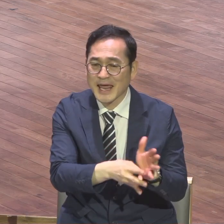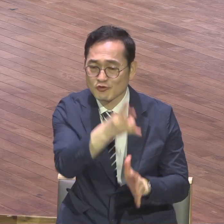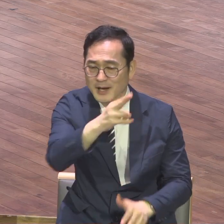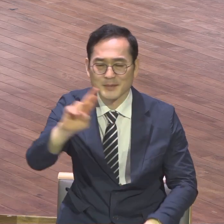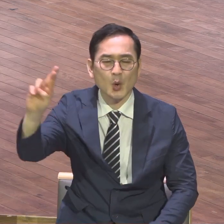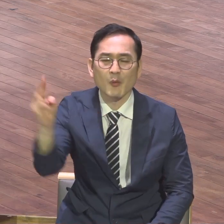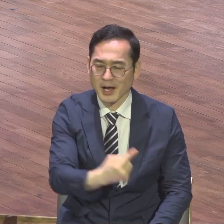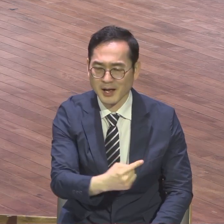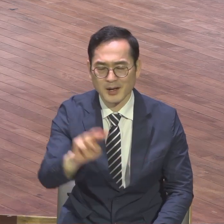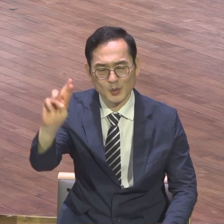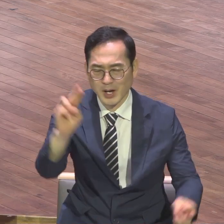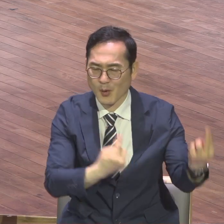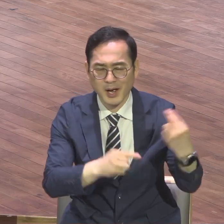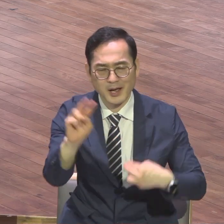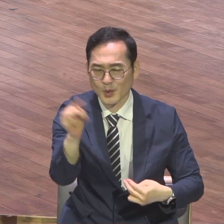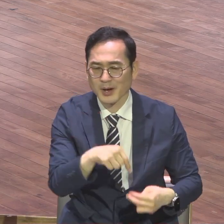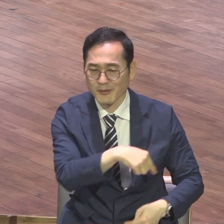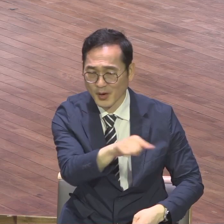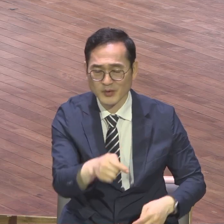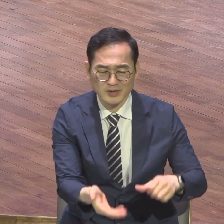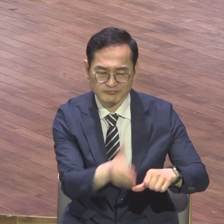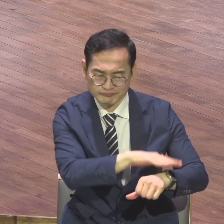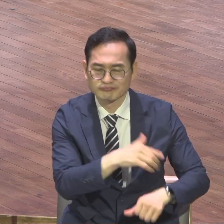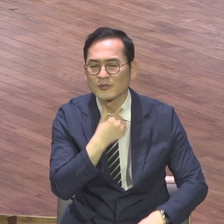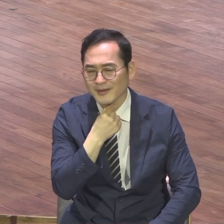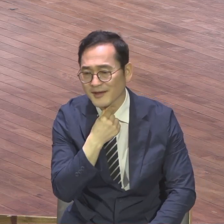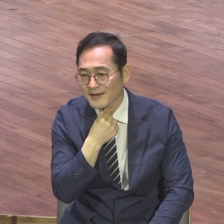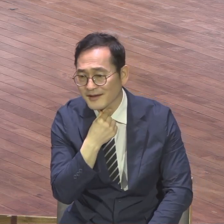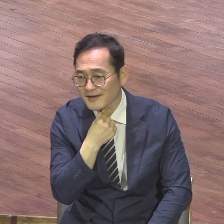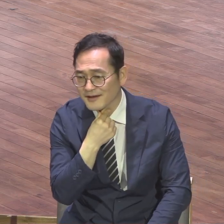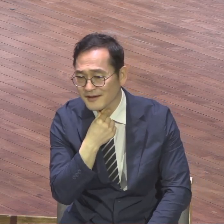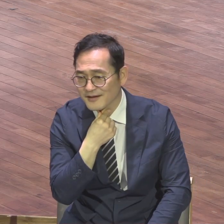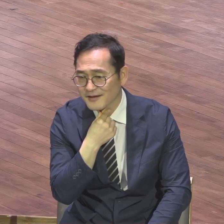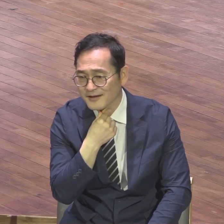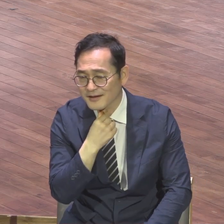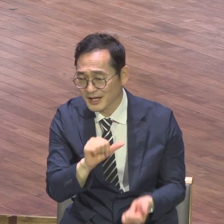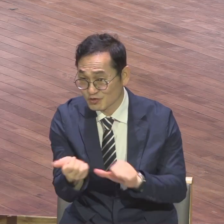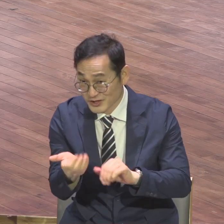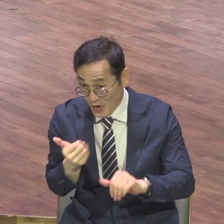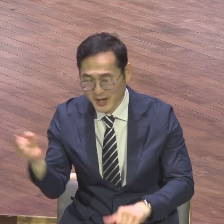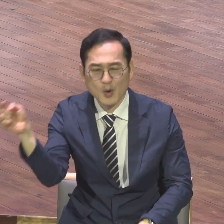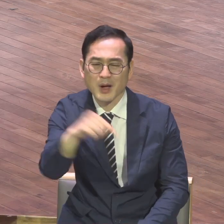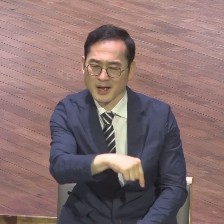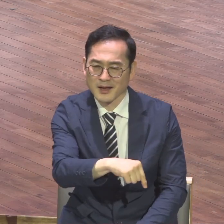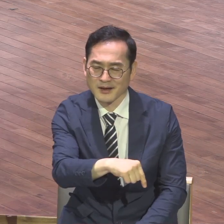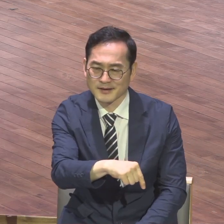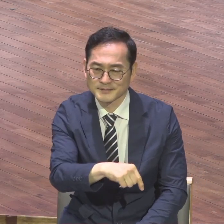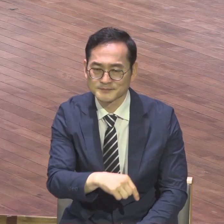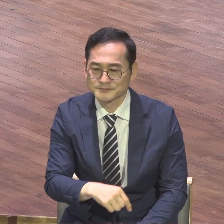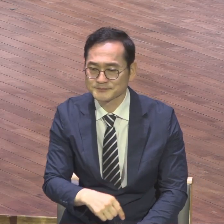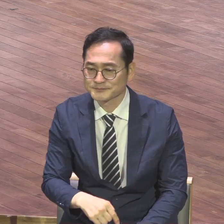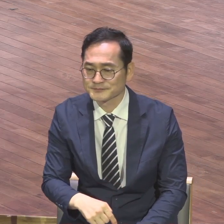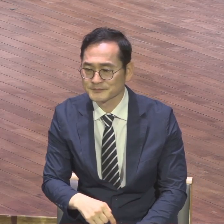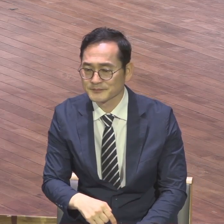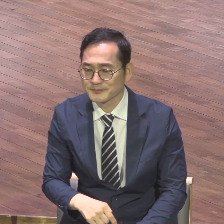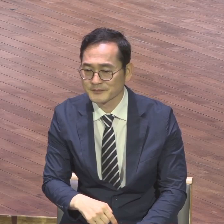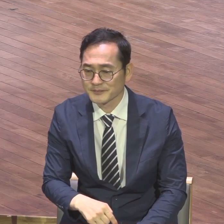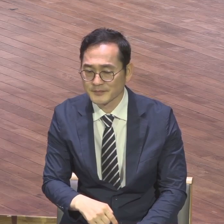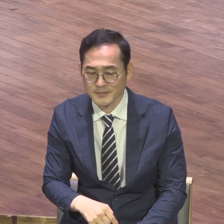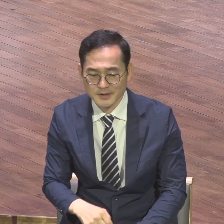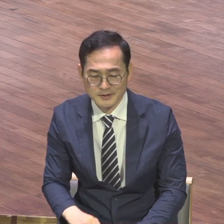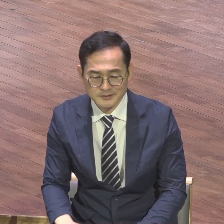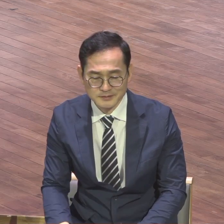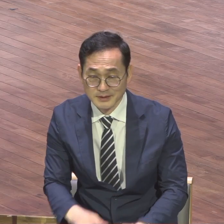예루살렘으로 이스라엘로 들어가서 묻히기를 원했어요. 죽기 전에. 그래서 성전 그것도 성전